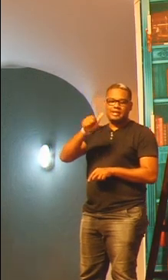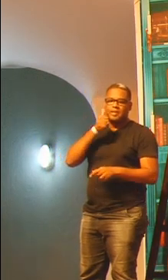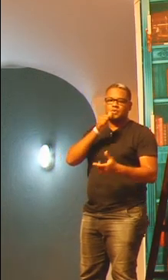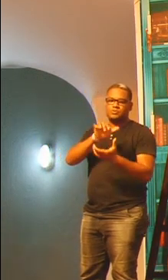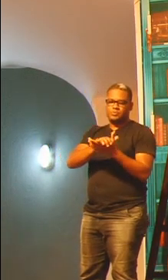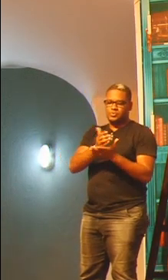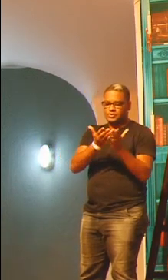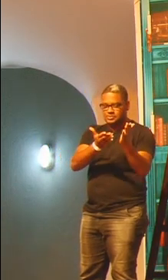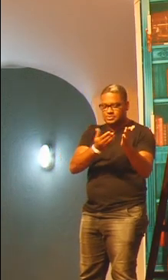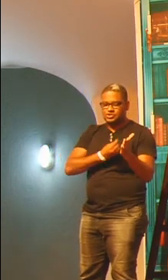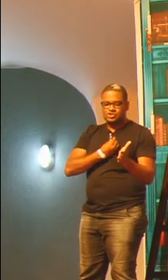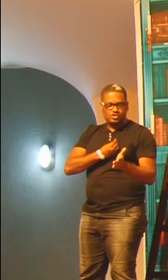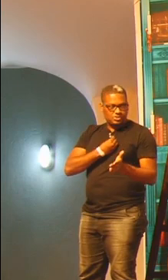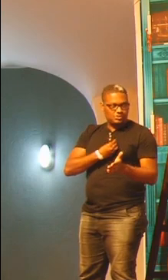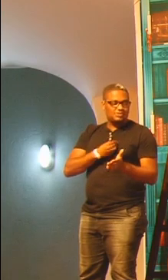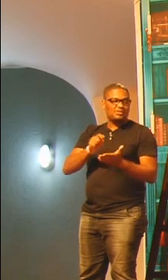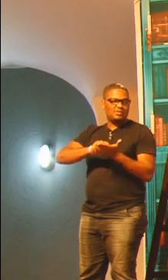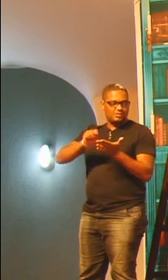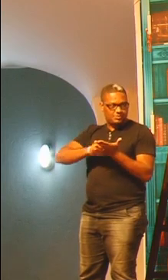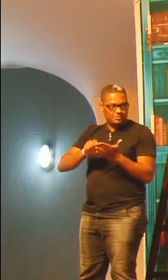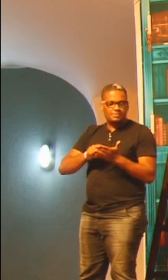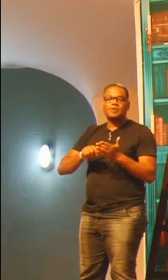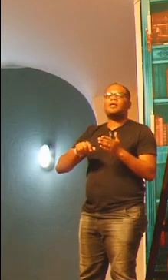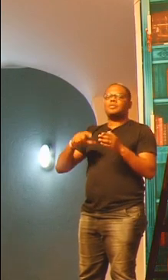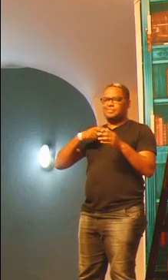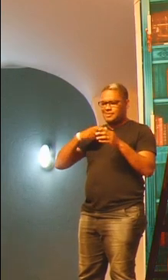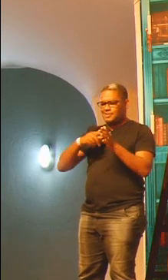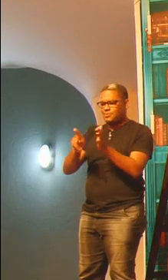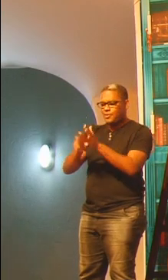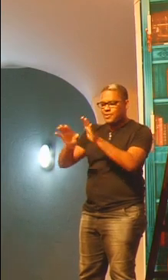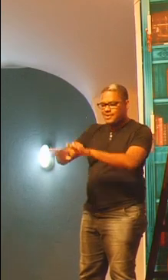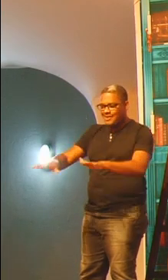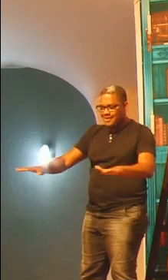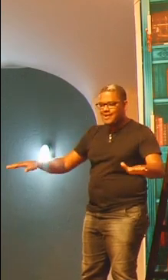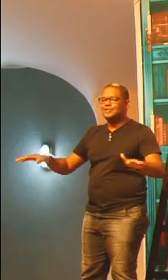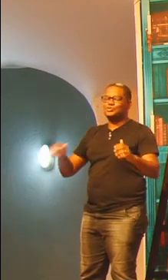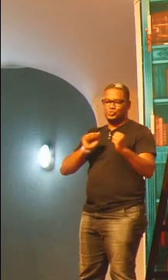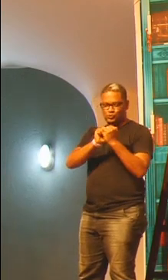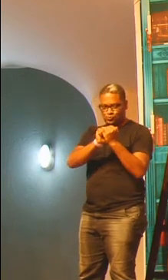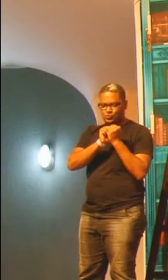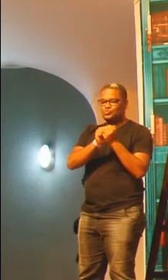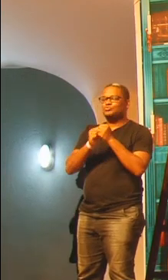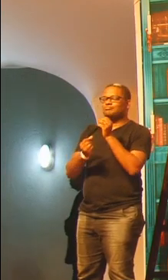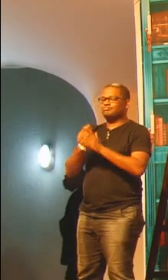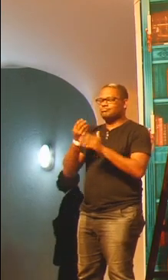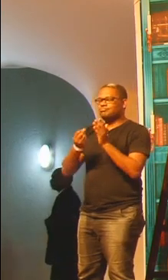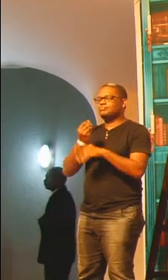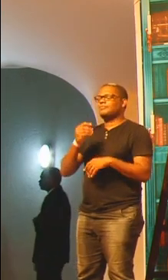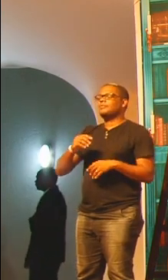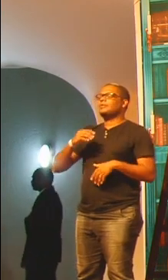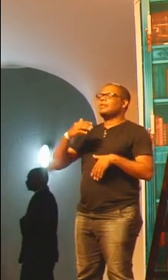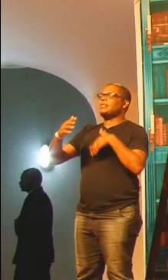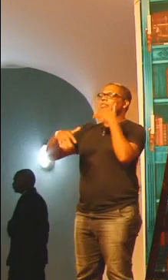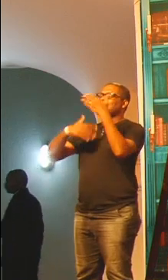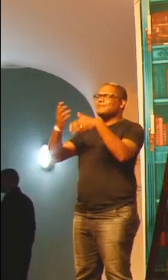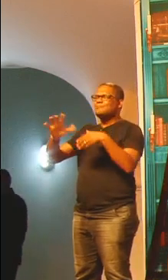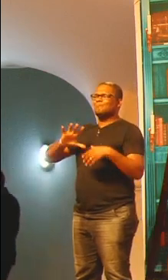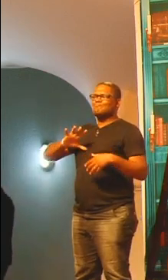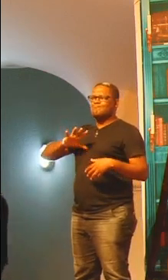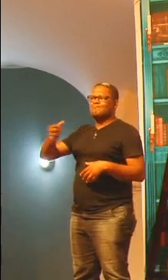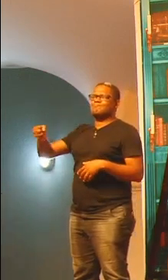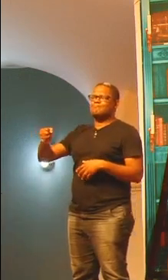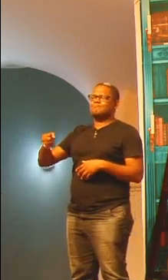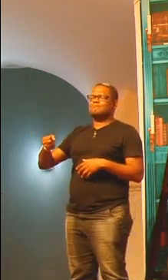que está aqui. E a gente escreve outros livros infantis juntos. E aí só depois tomei coragem para